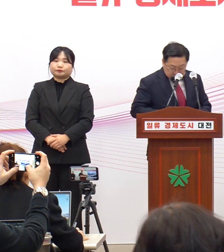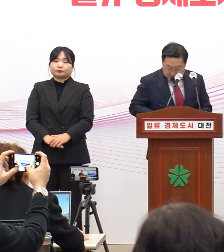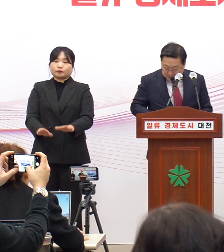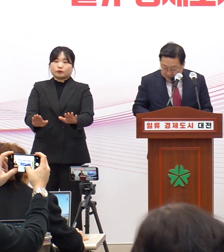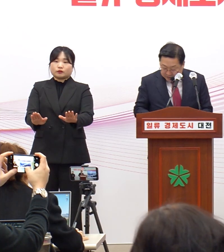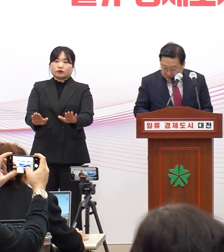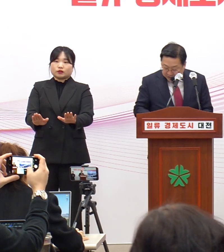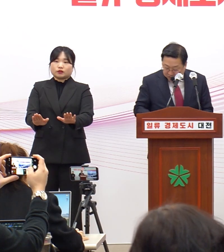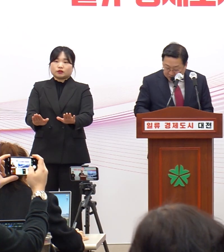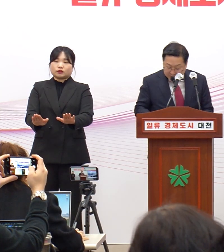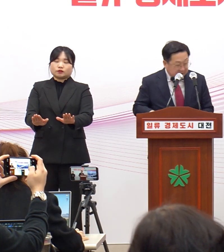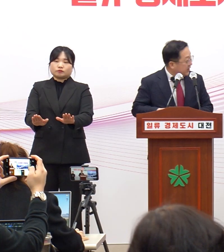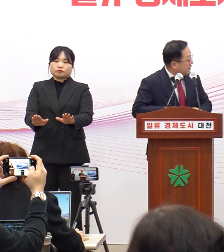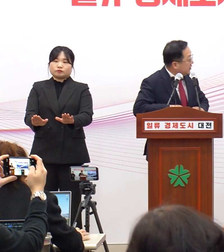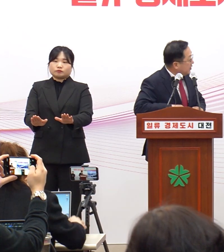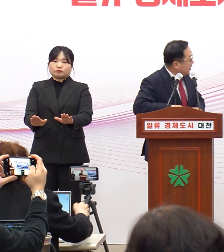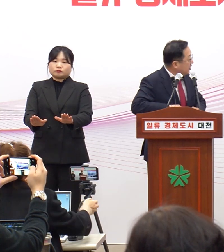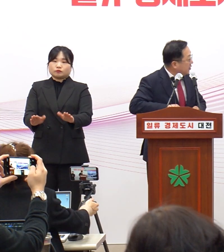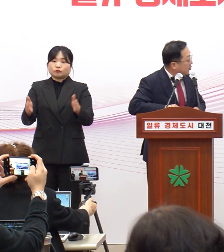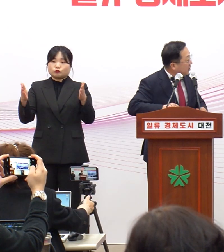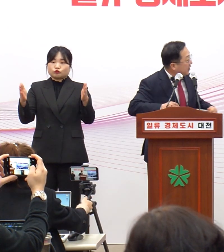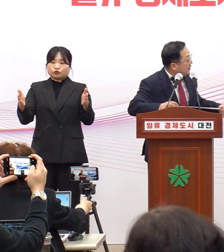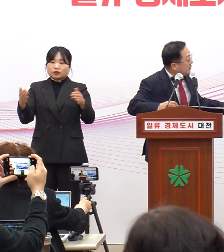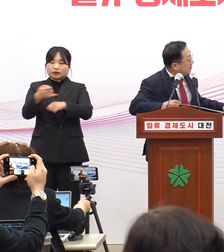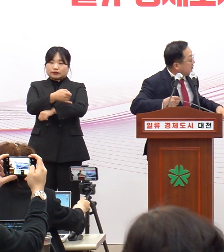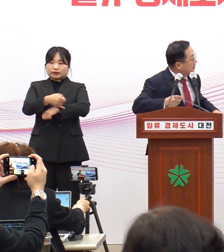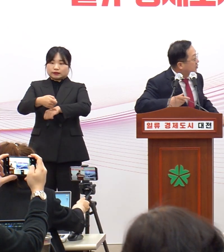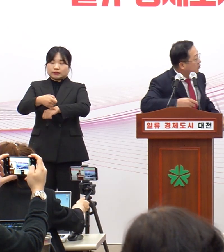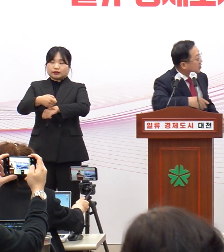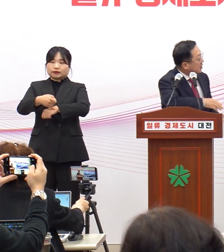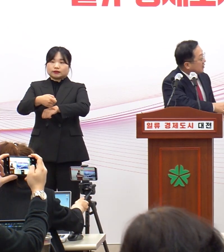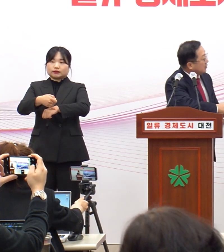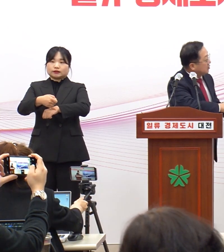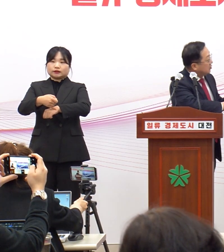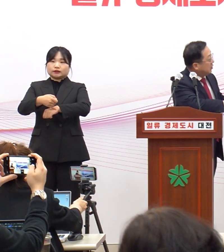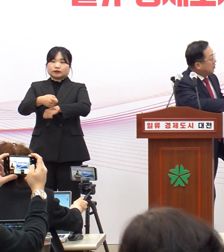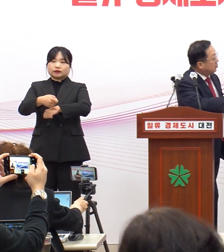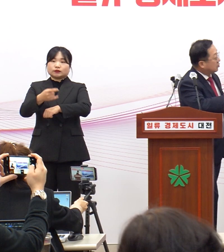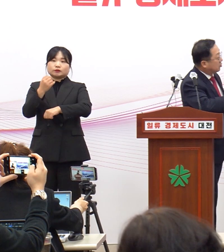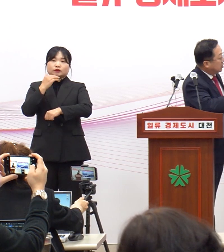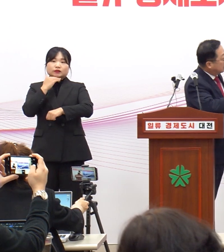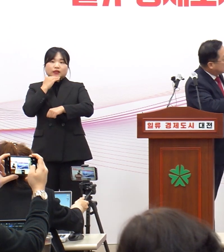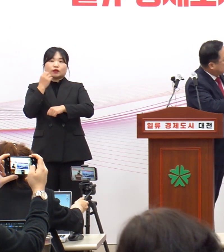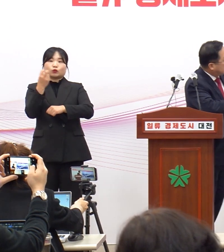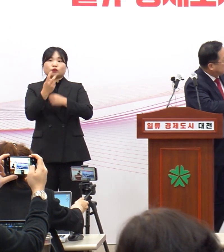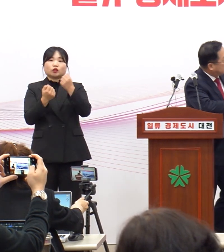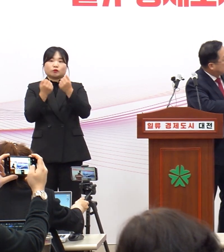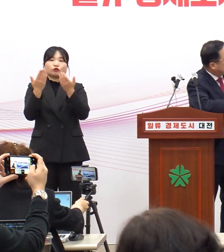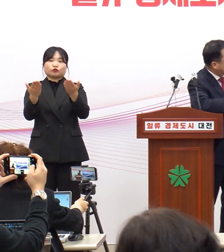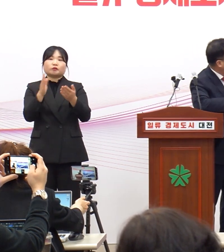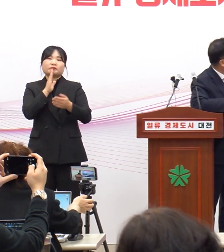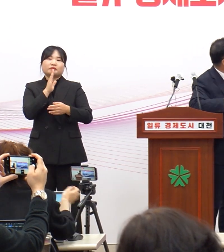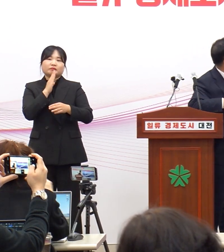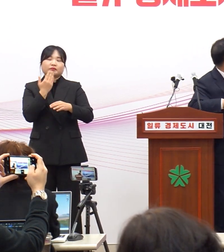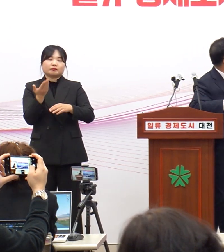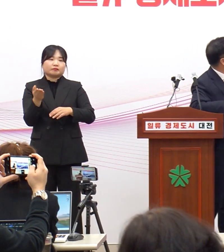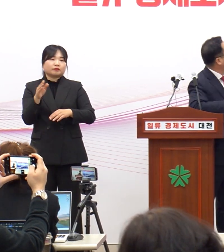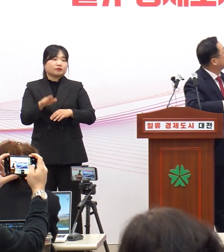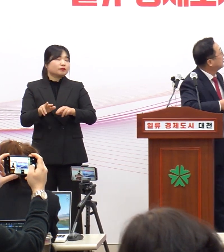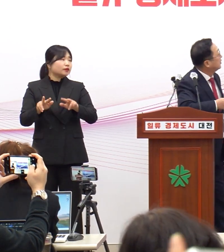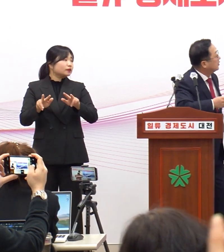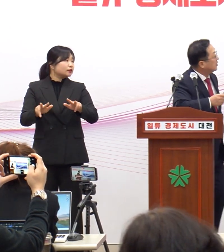현재 이 구간의 디자인이 본래 좀 이따 화면으로 또 설명을 해드리겠습니다.